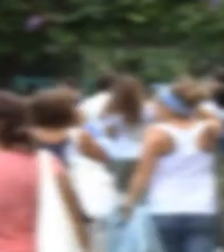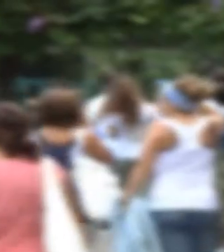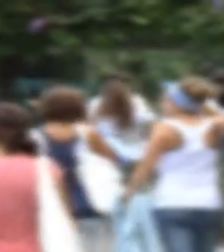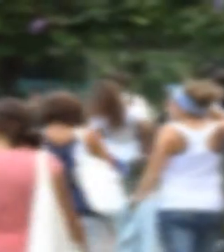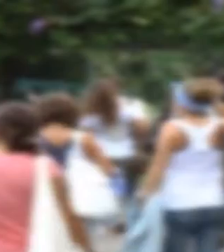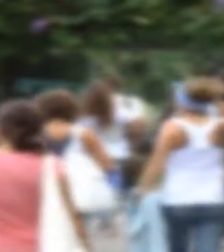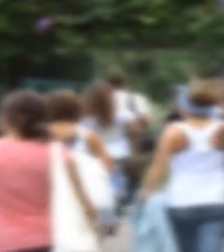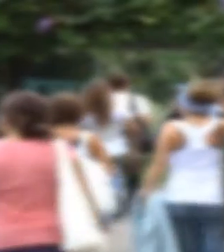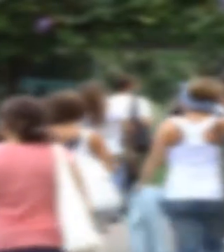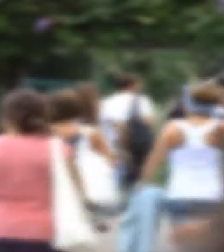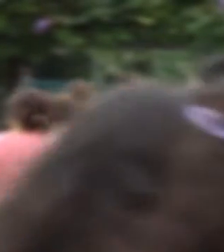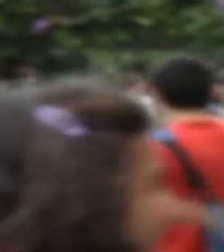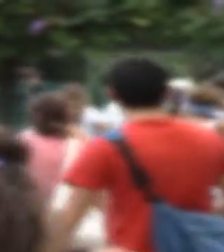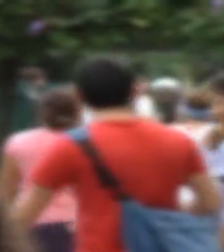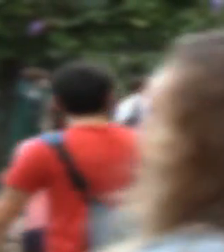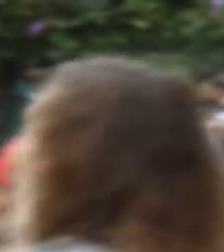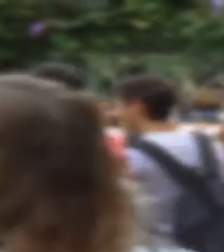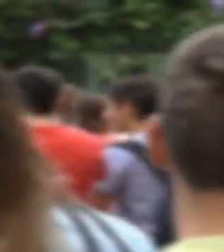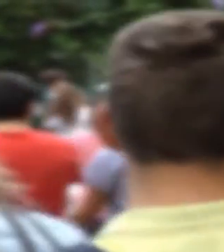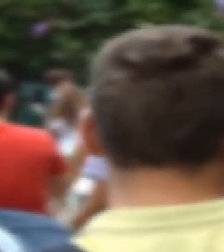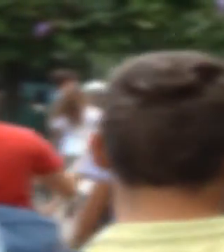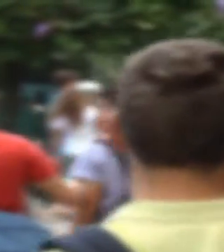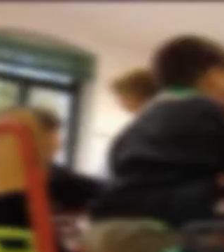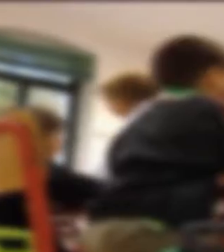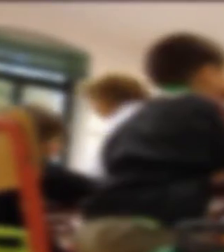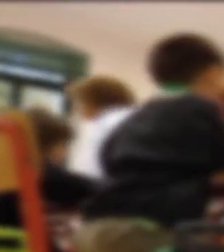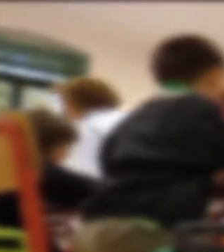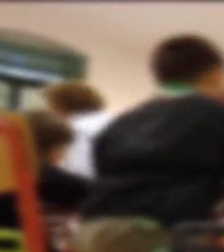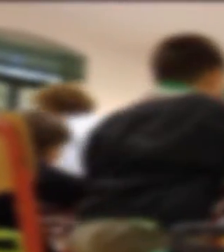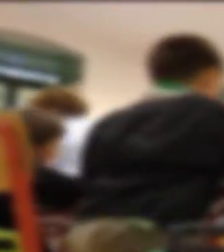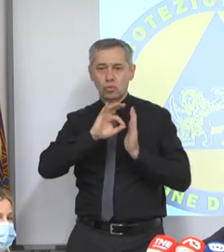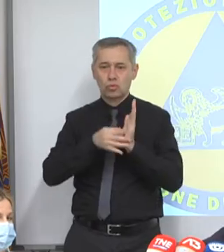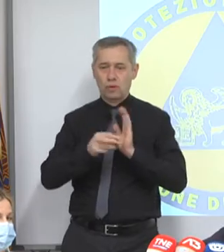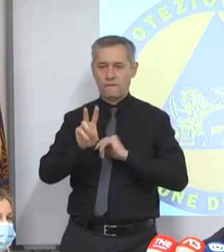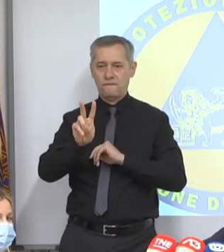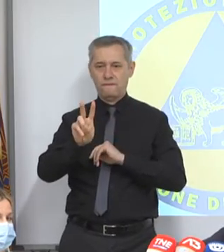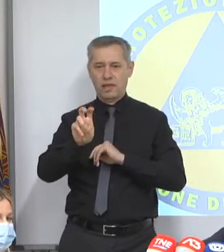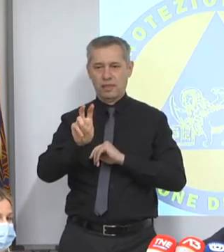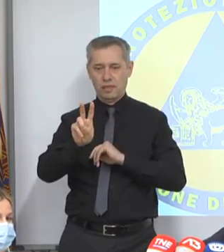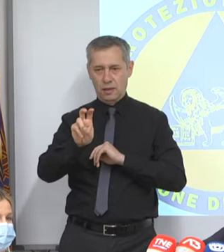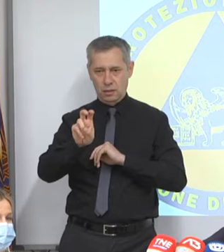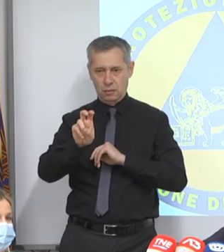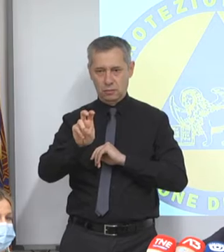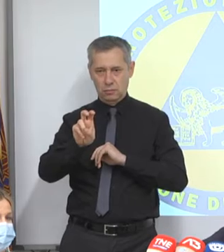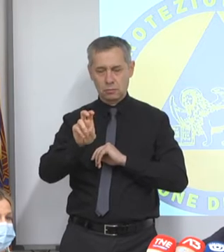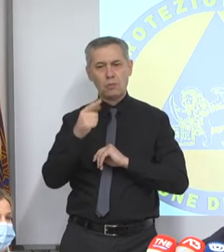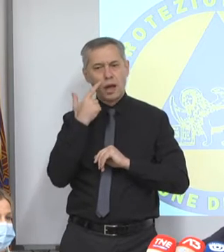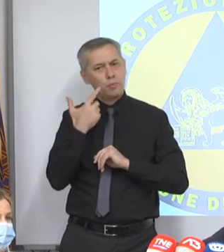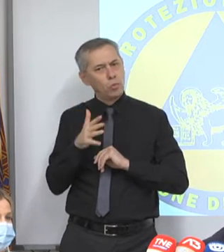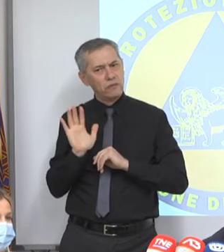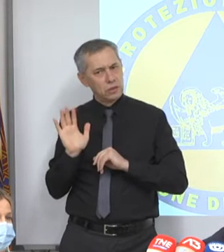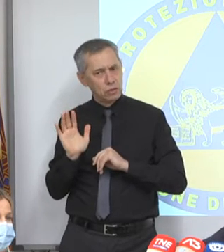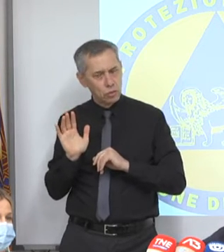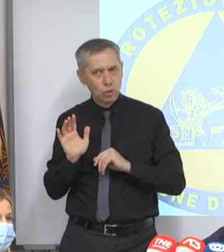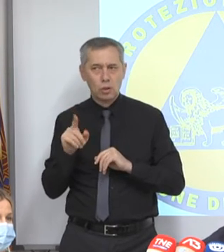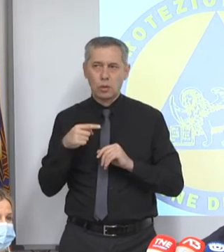festività ebraica, il 20 avrebbe creato troppi disagi alle famiglie. Abbiamo visto e rivisto questo dato e alla fine